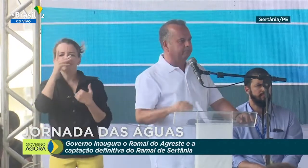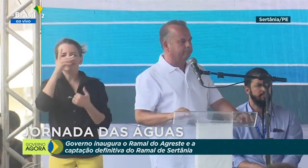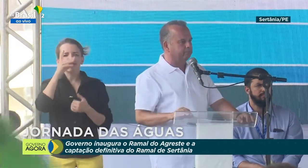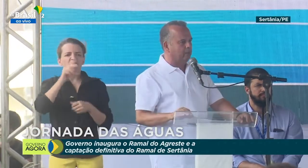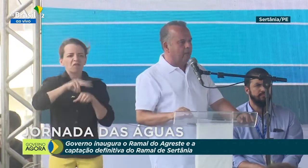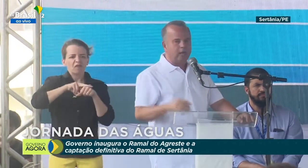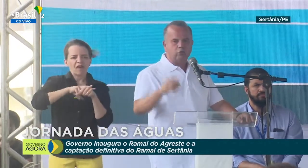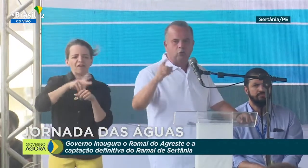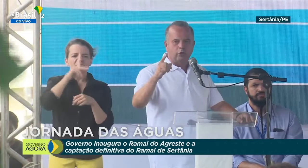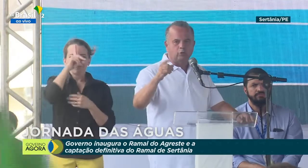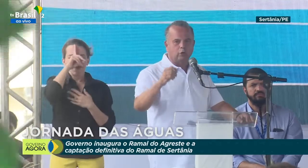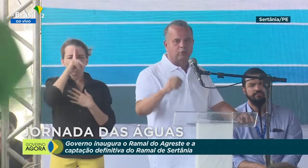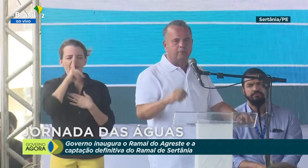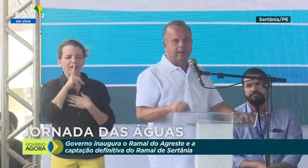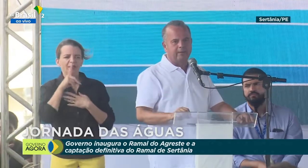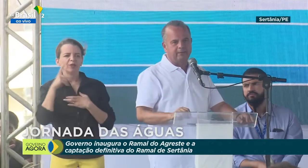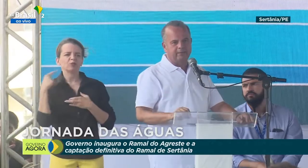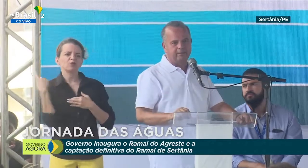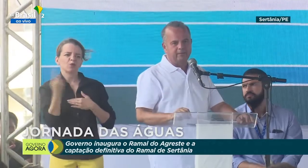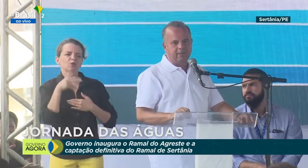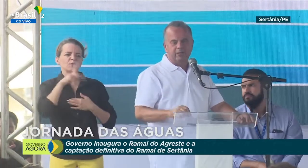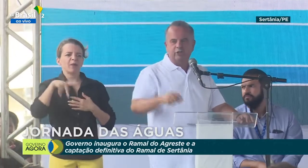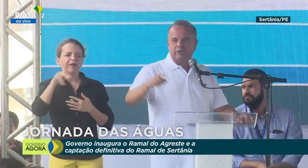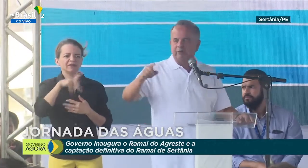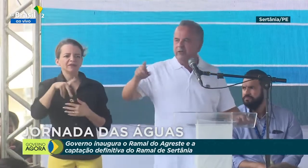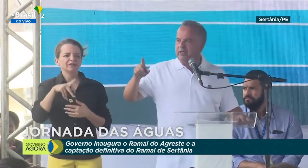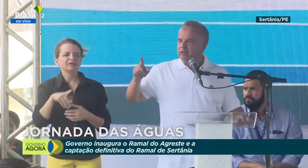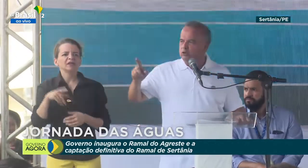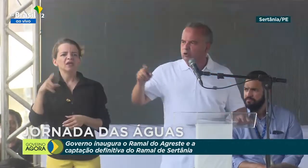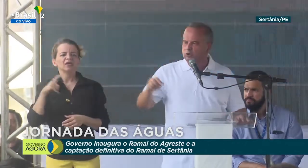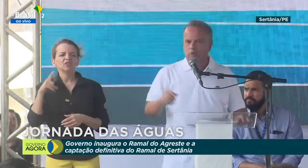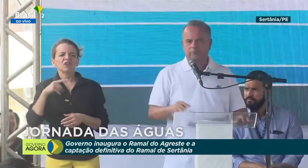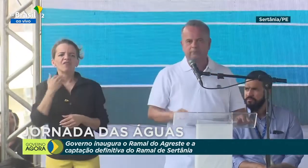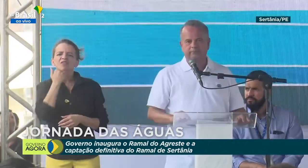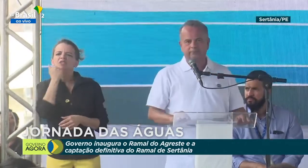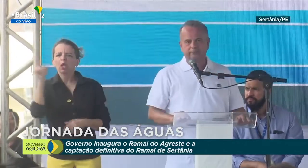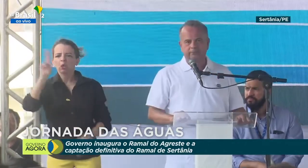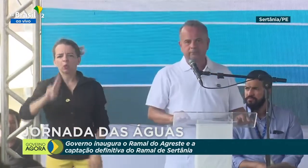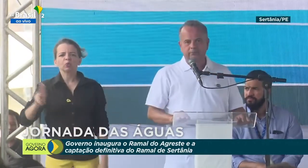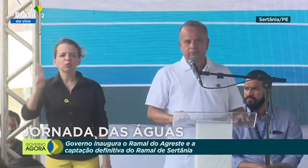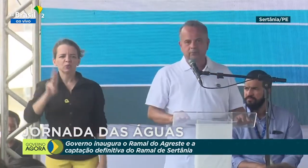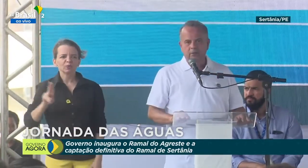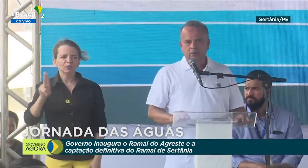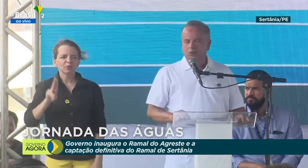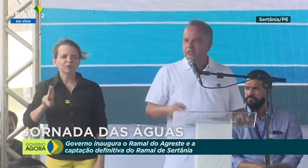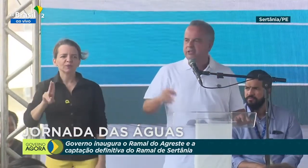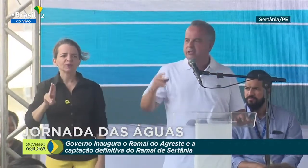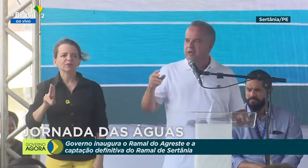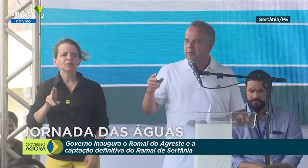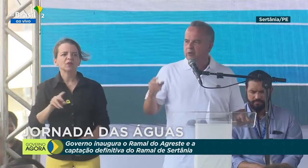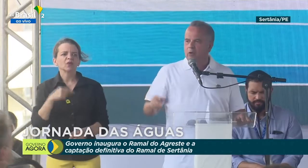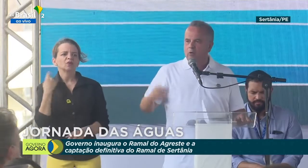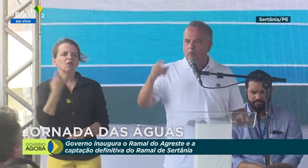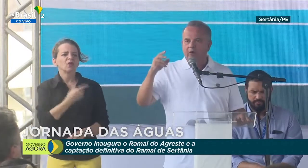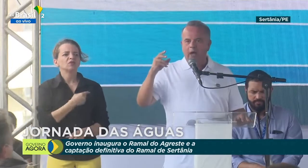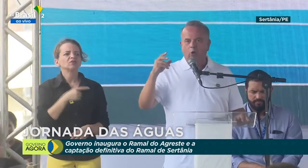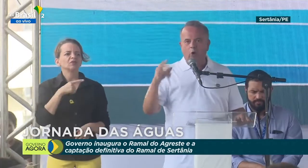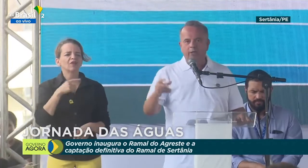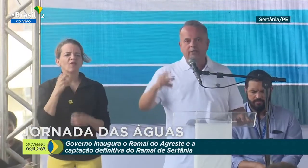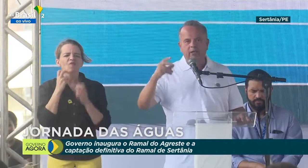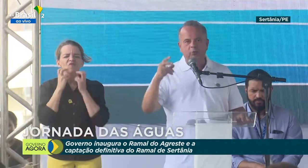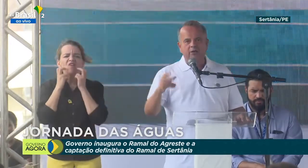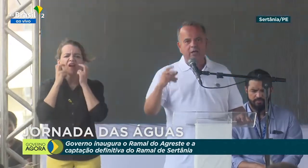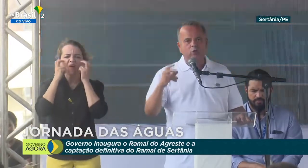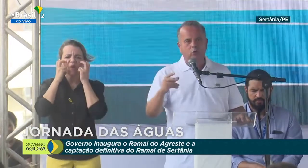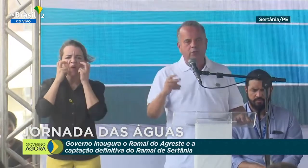amarela, as cores do nosso país, que estavam em desuso. Nós estávamos com